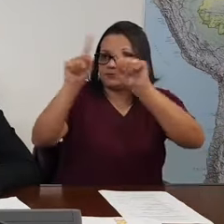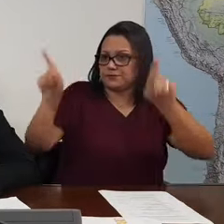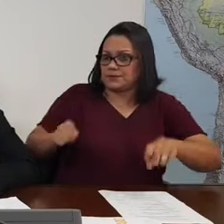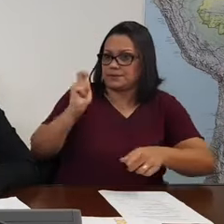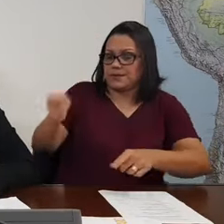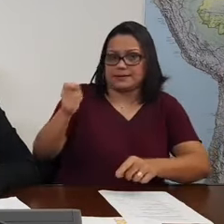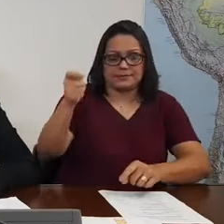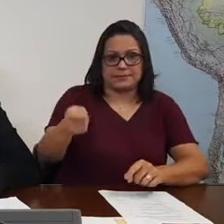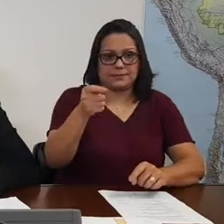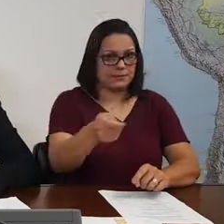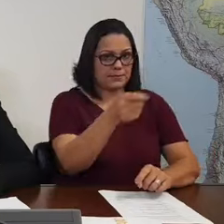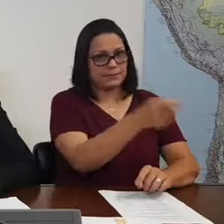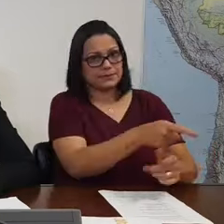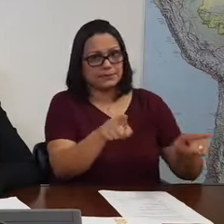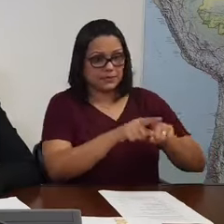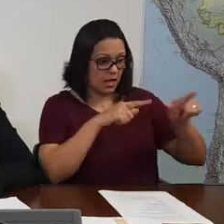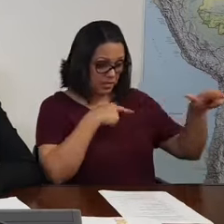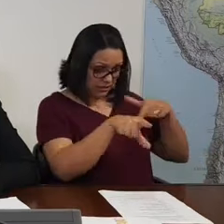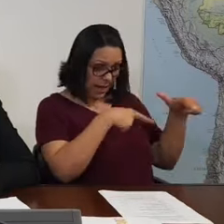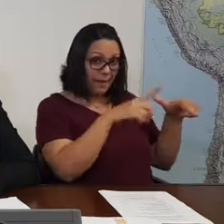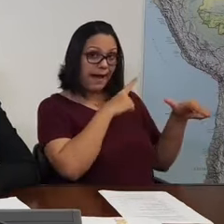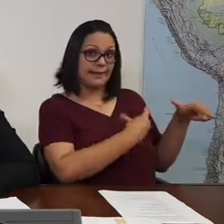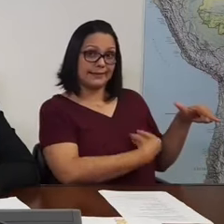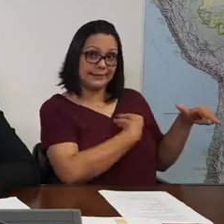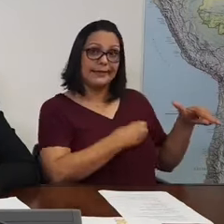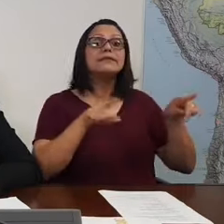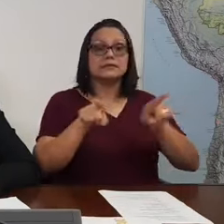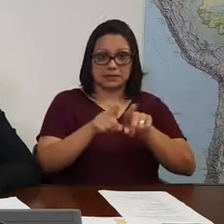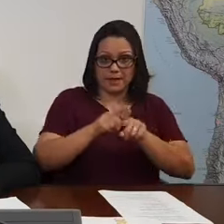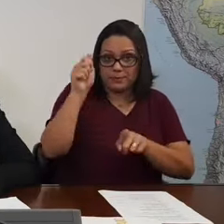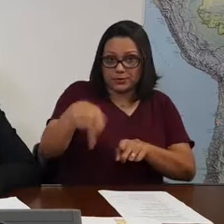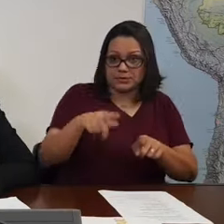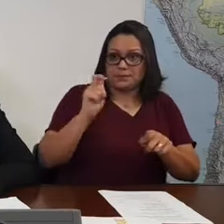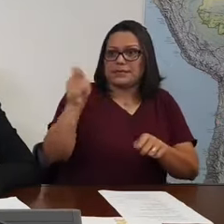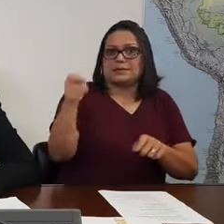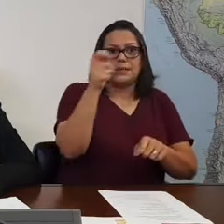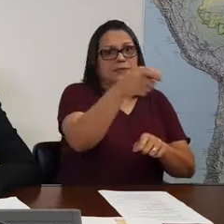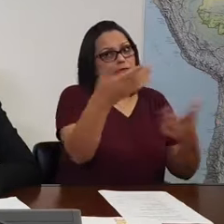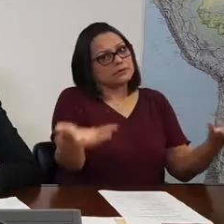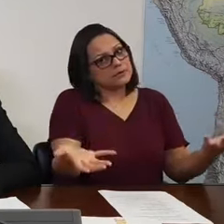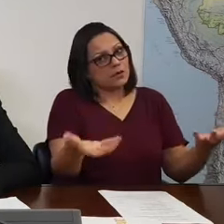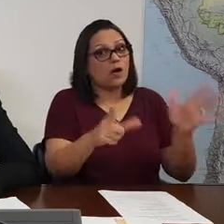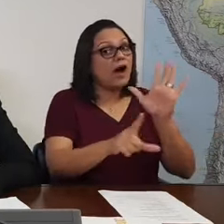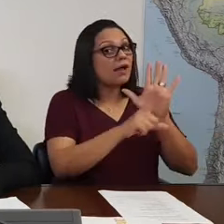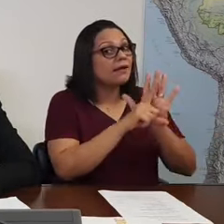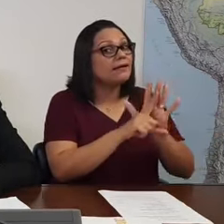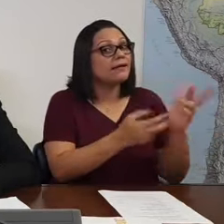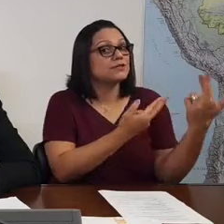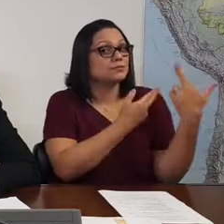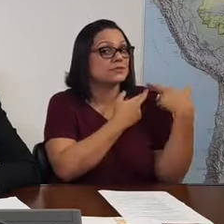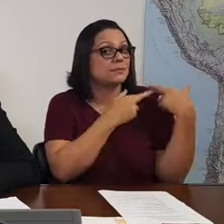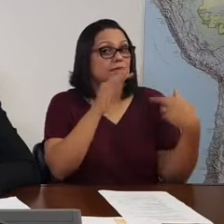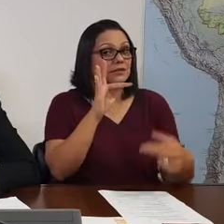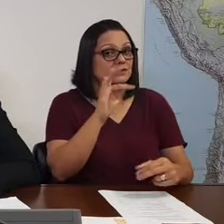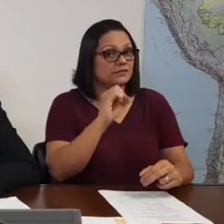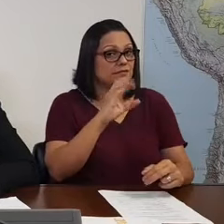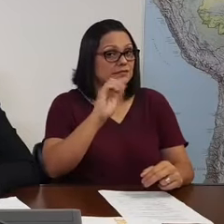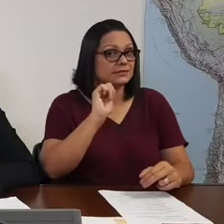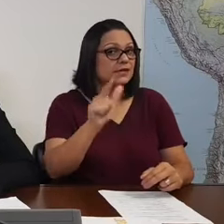público, né, entre ativos e inativos, do que permite a lei de responsabilidade fiscal. E alguma coisa tem que ser feita. Se você não fizer